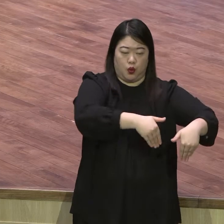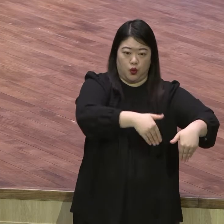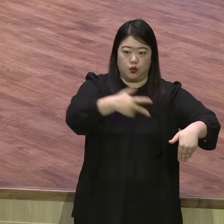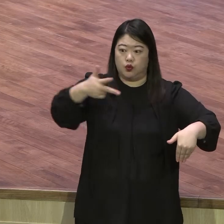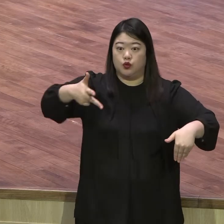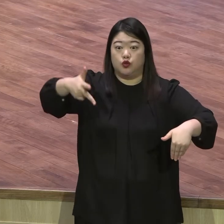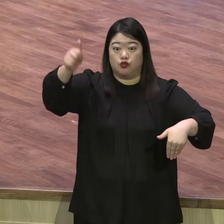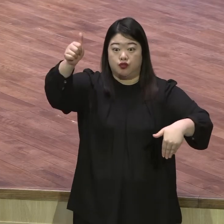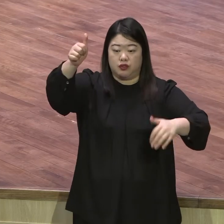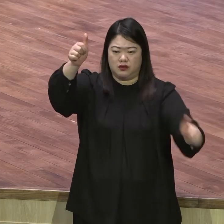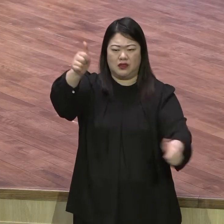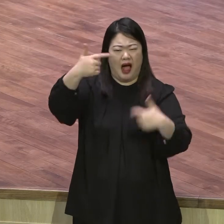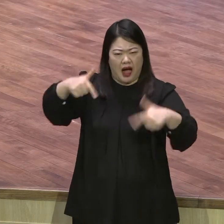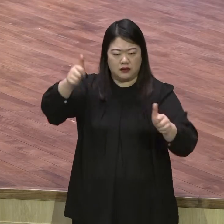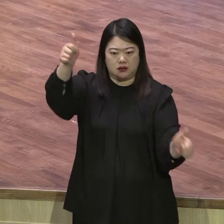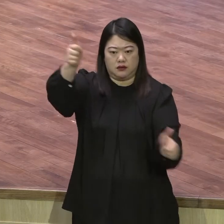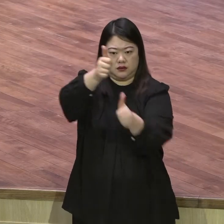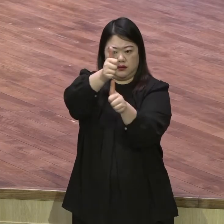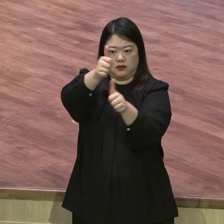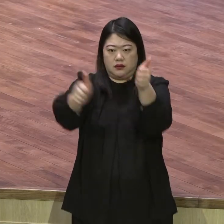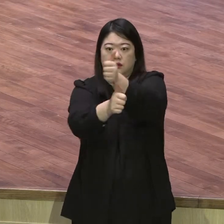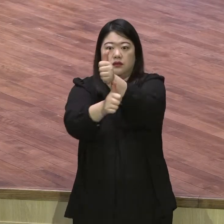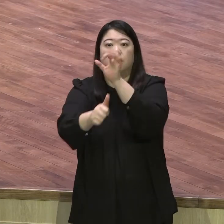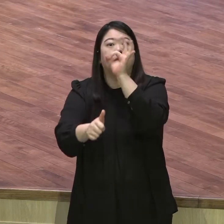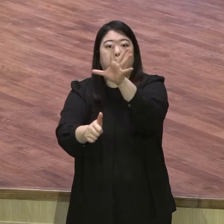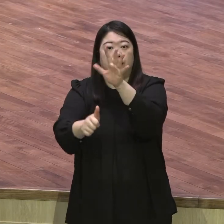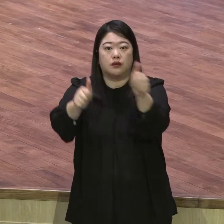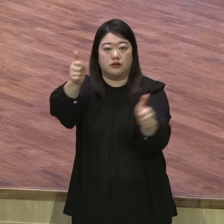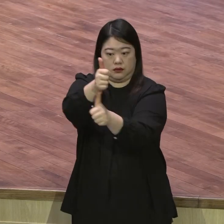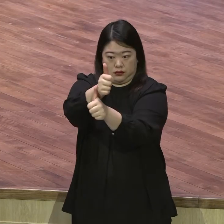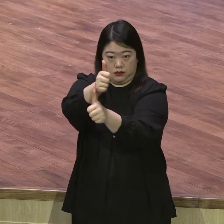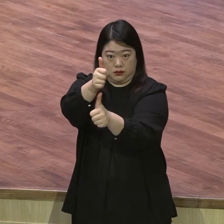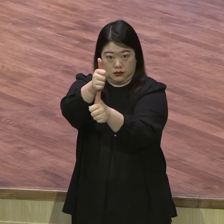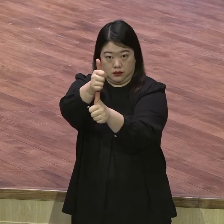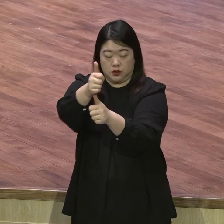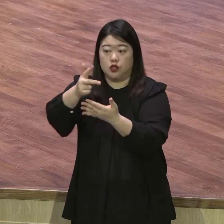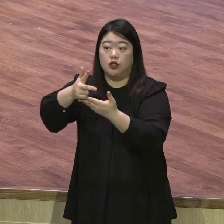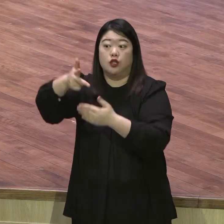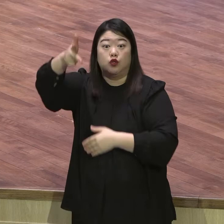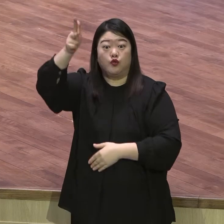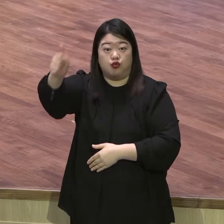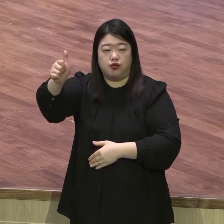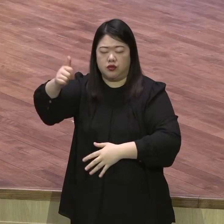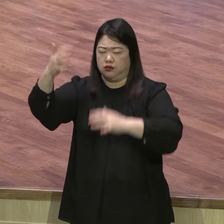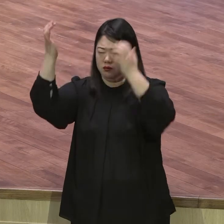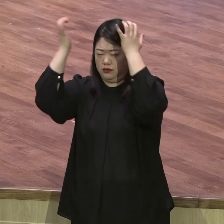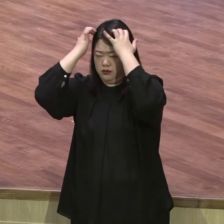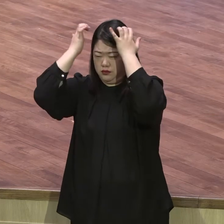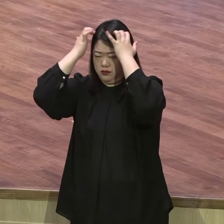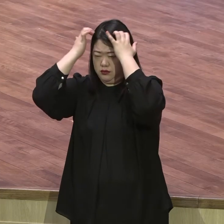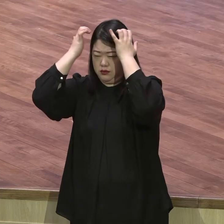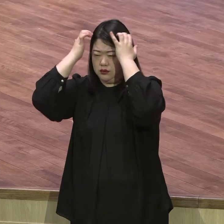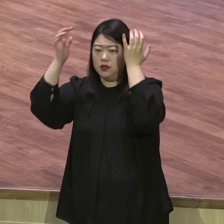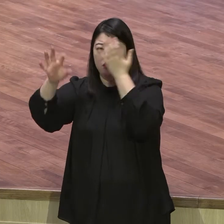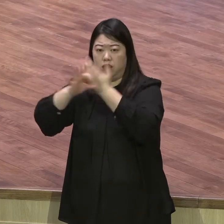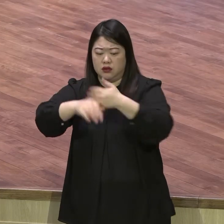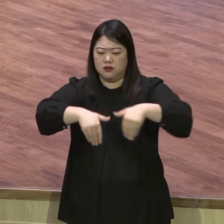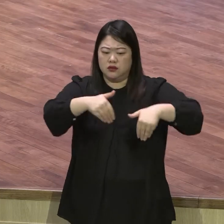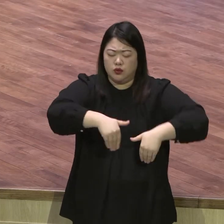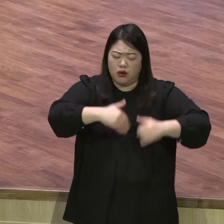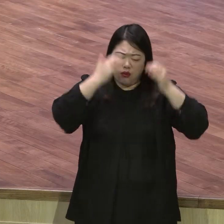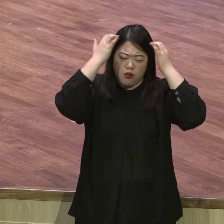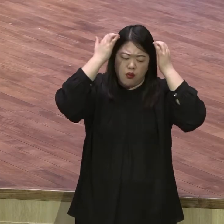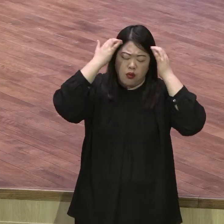말은 주인이 고난을 당하는데 종도 고난에 고난 당하는 것이 당연한 거라 이